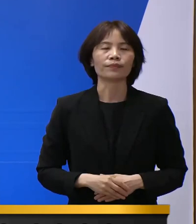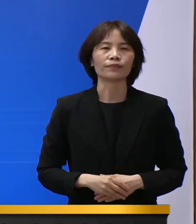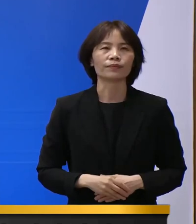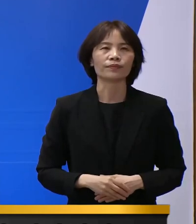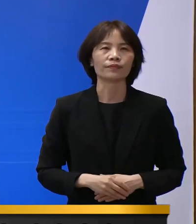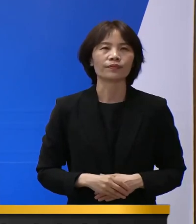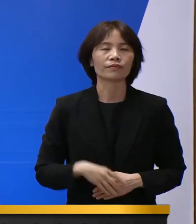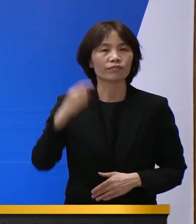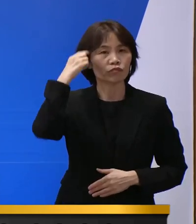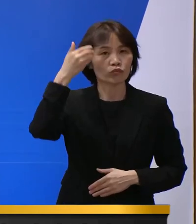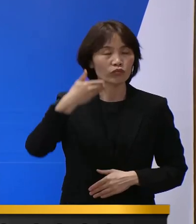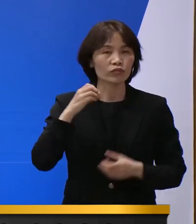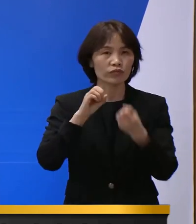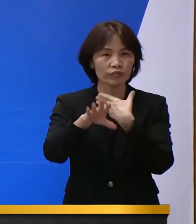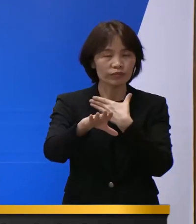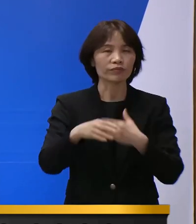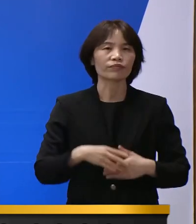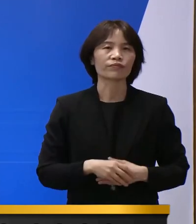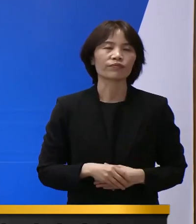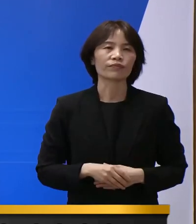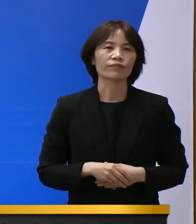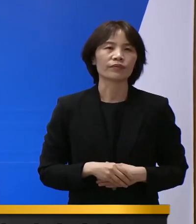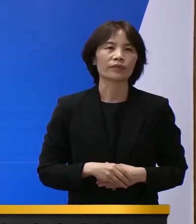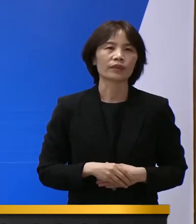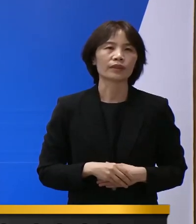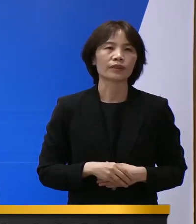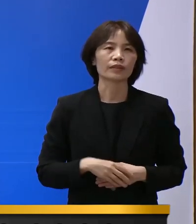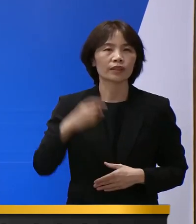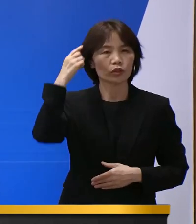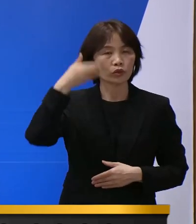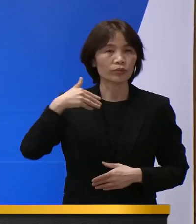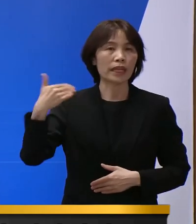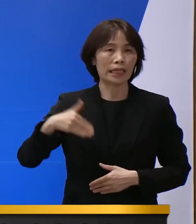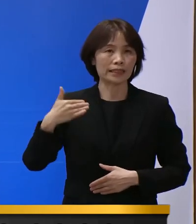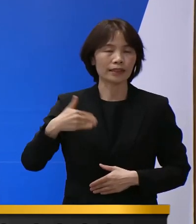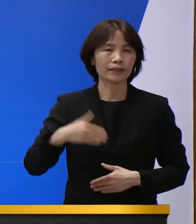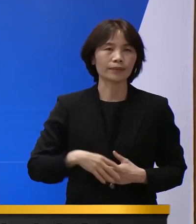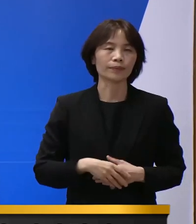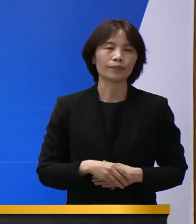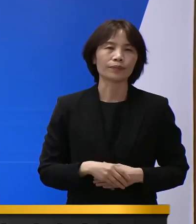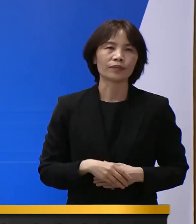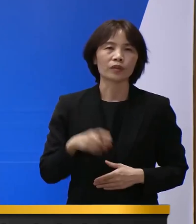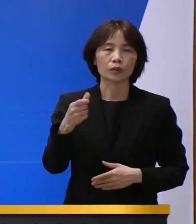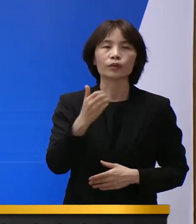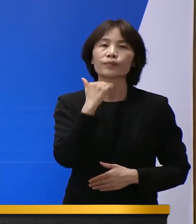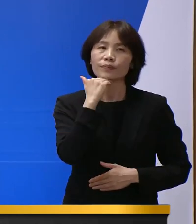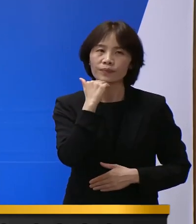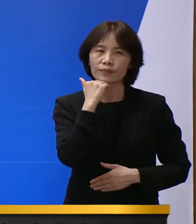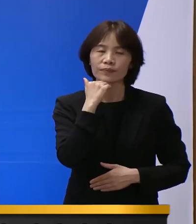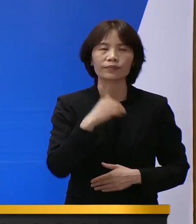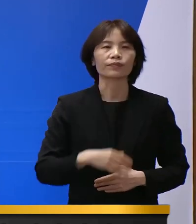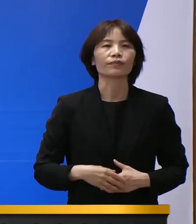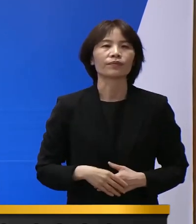네, 이어서 질의응답 시간입니다. 아직 질의가 없는데요. 준비 시차를 고려해서 잠시 기다려보도록 하겠습니다.